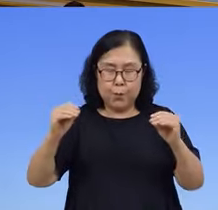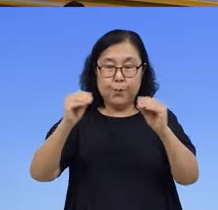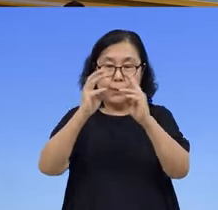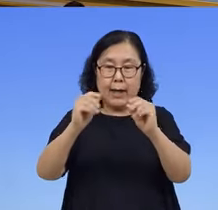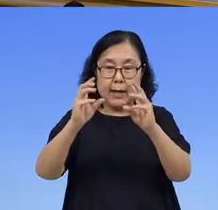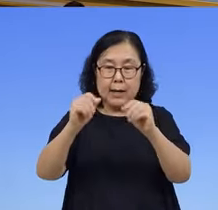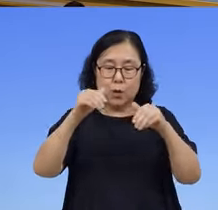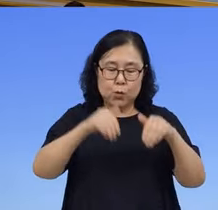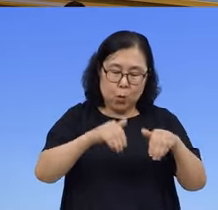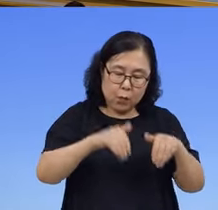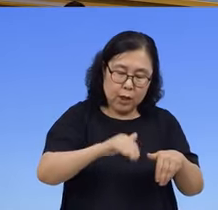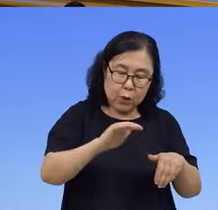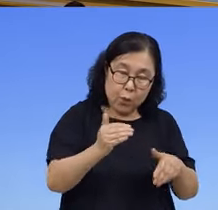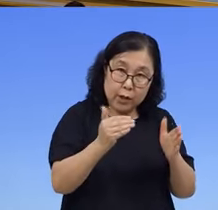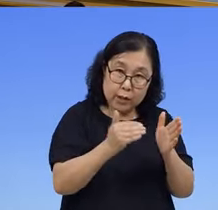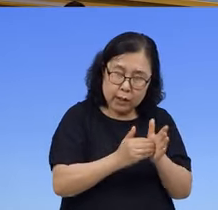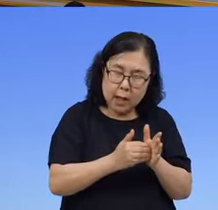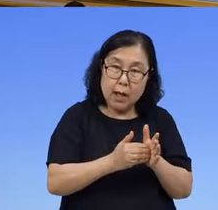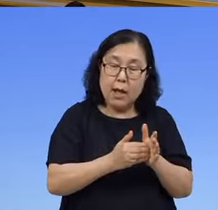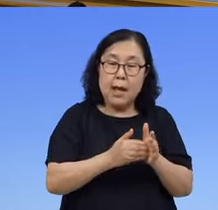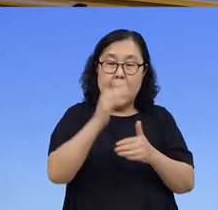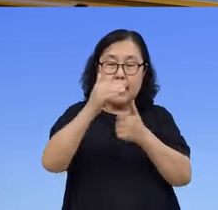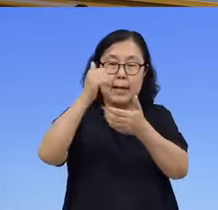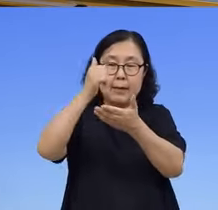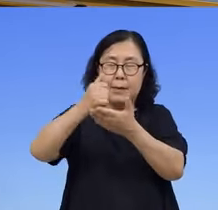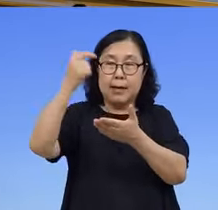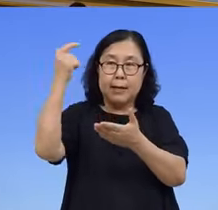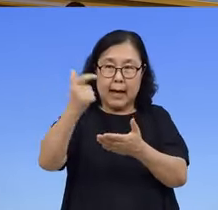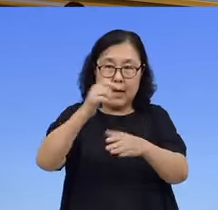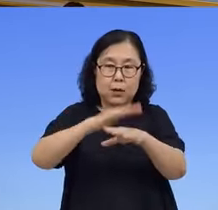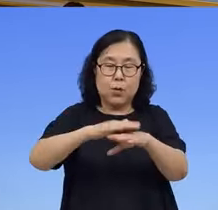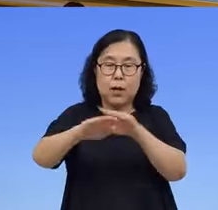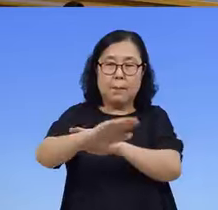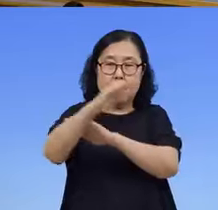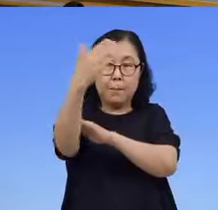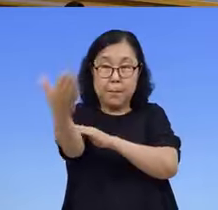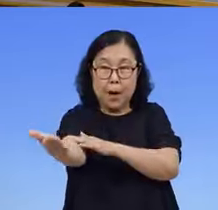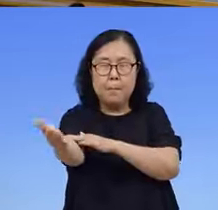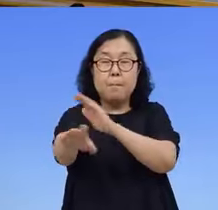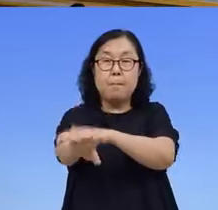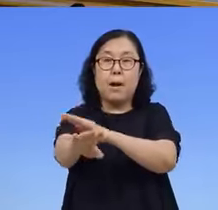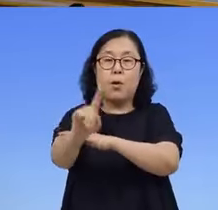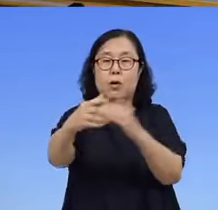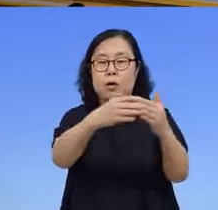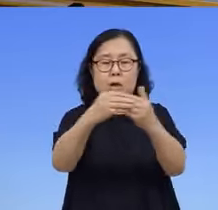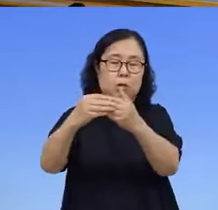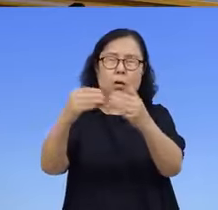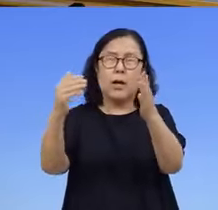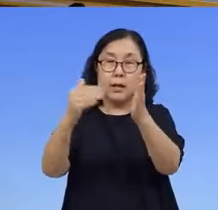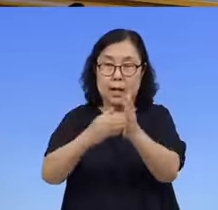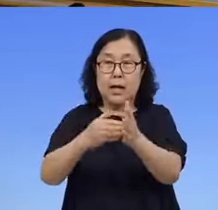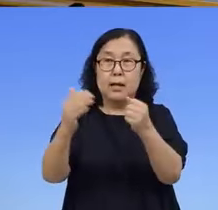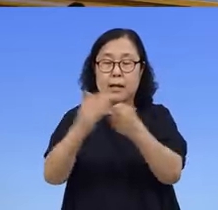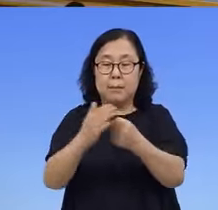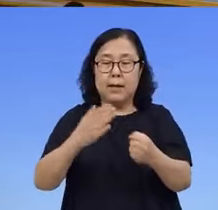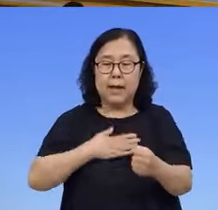애굽 땅에서 종이 되었더니 내 하나님 여호와가 강한 손과 편팔로 거기서 너를 인도하여